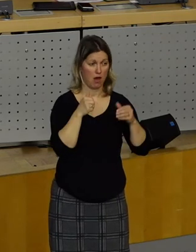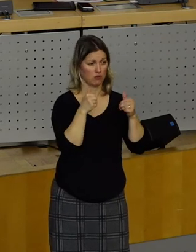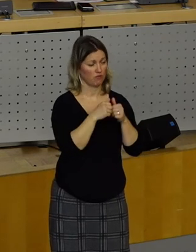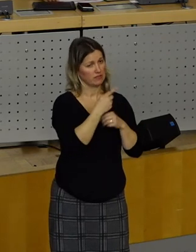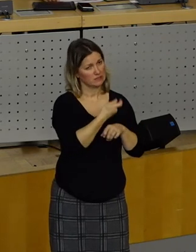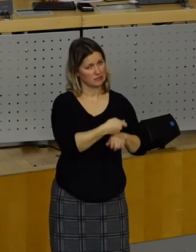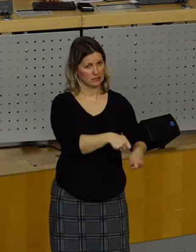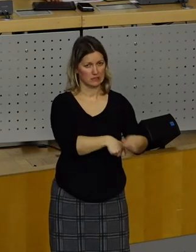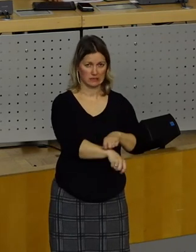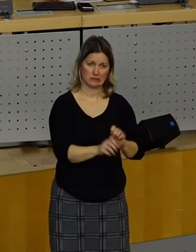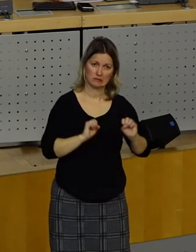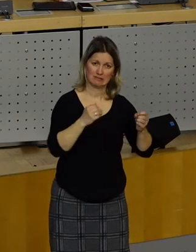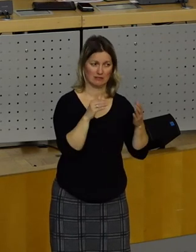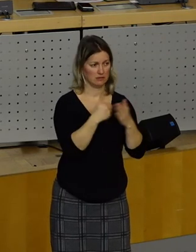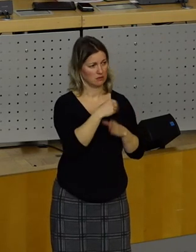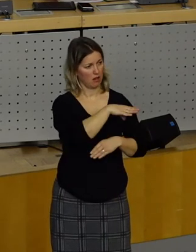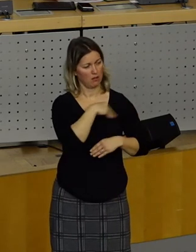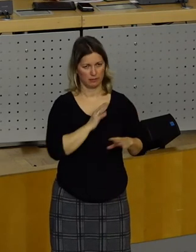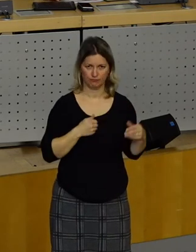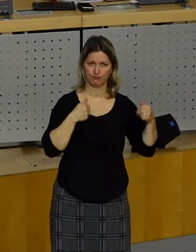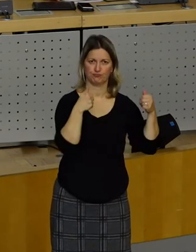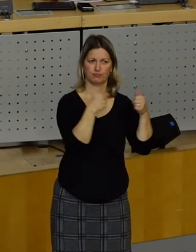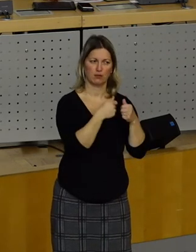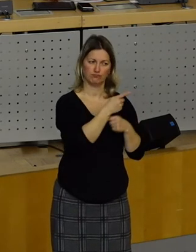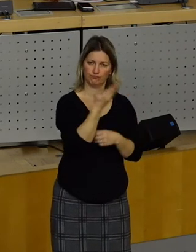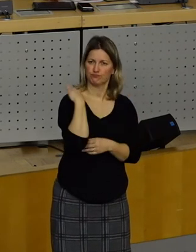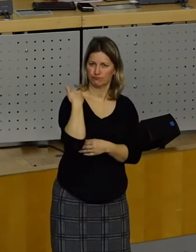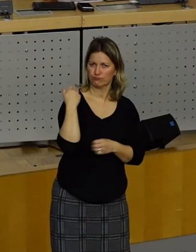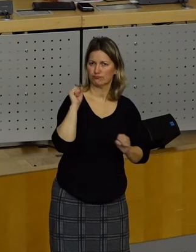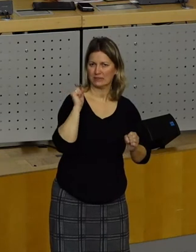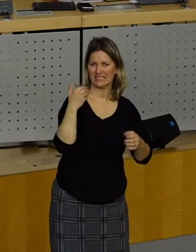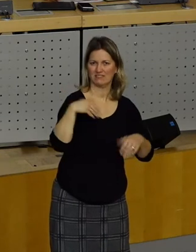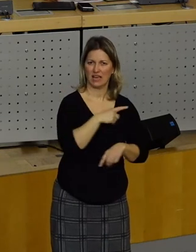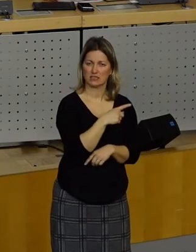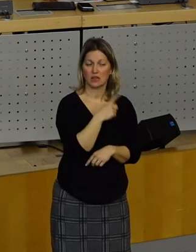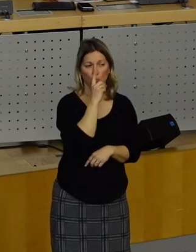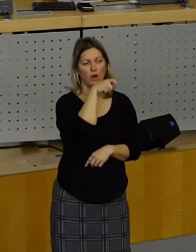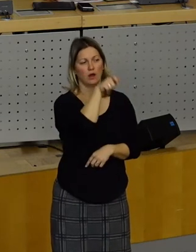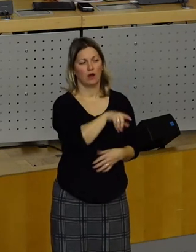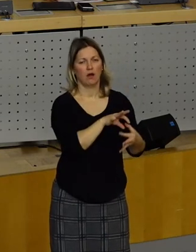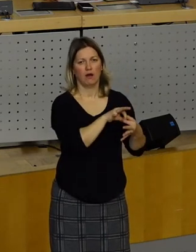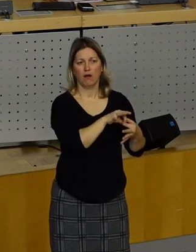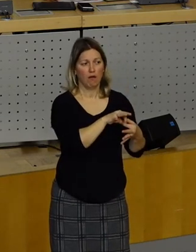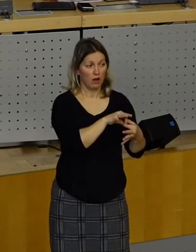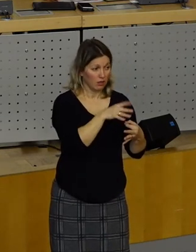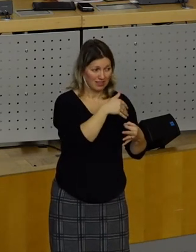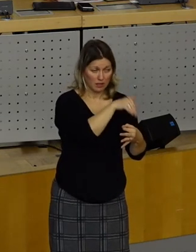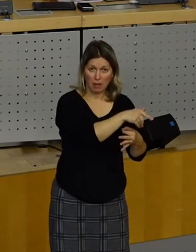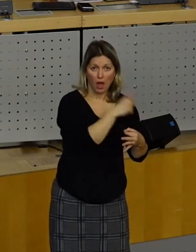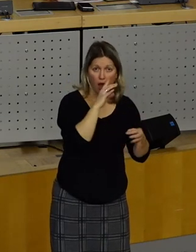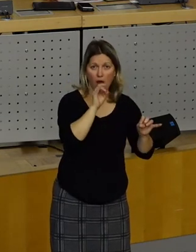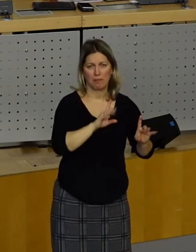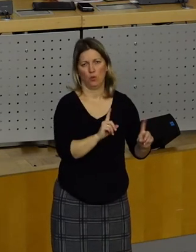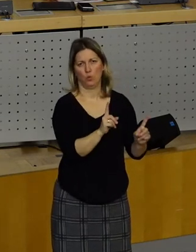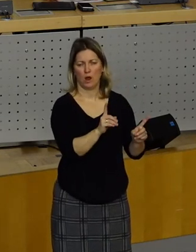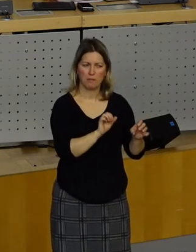ist in den vergangenen jahren aber wir sollten darauf bauen dass eben andere aktive und engagierte